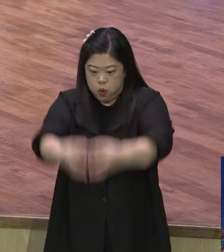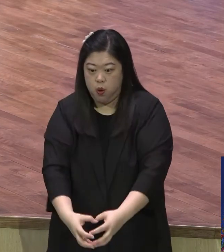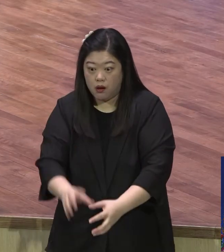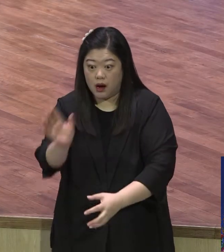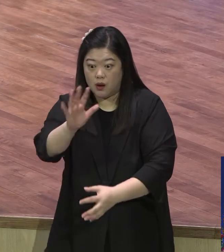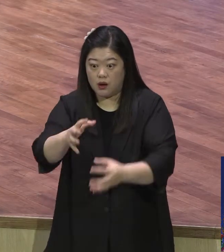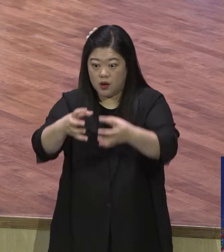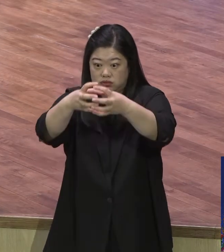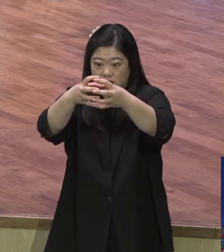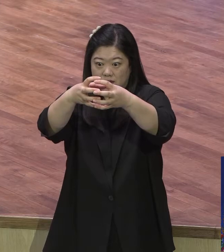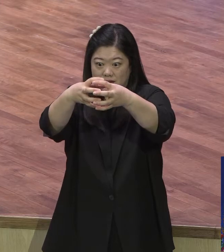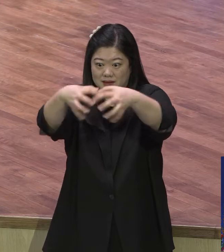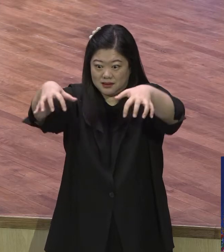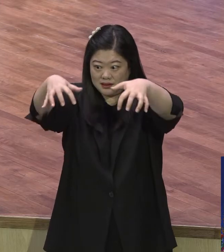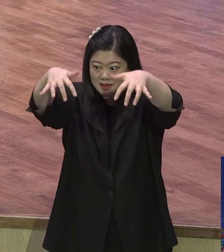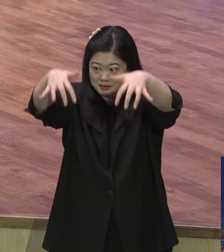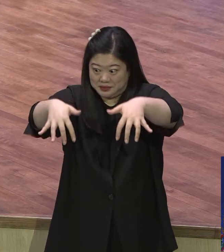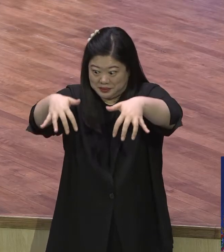짝짤하게 이렇게